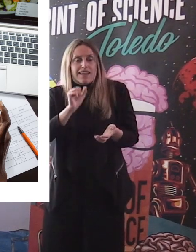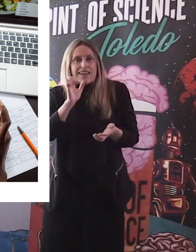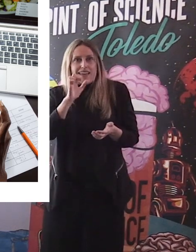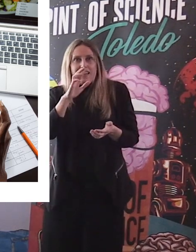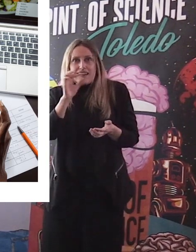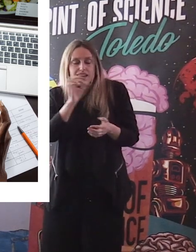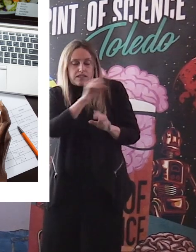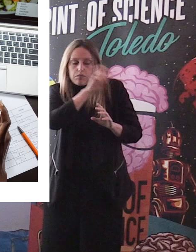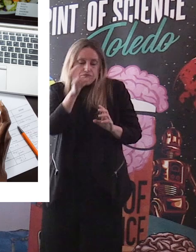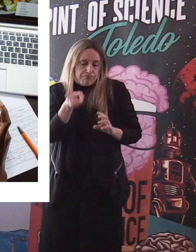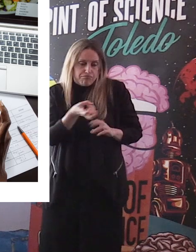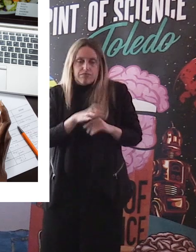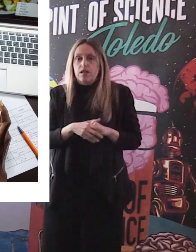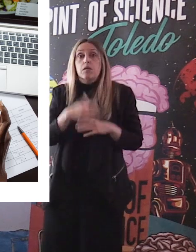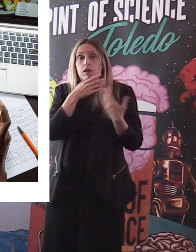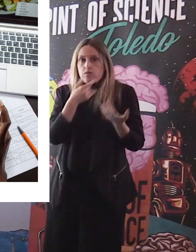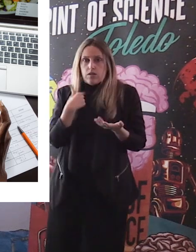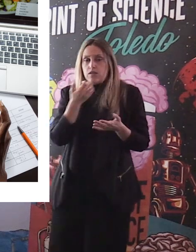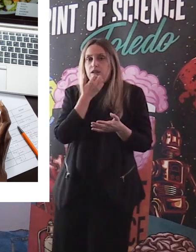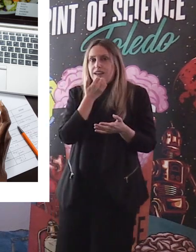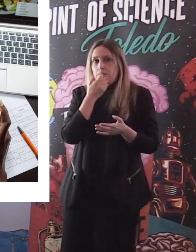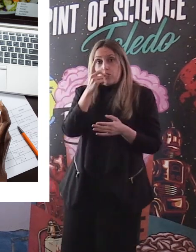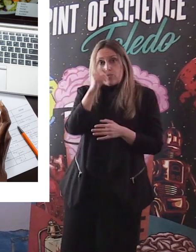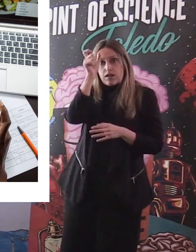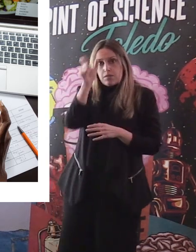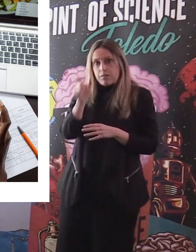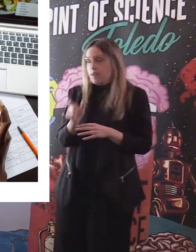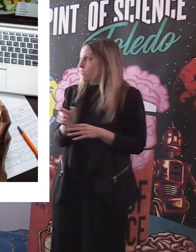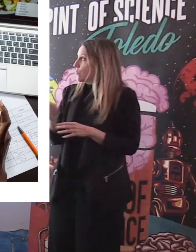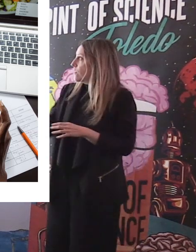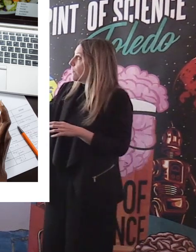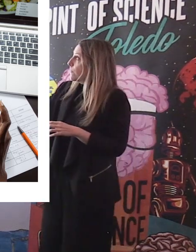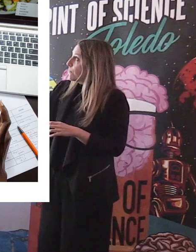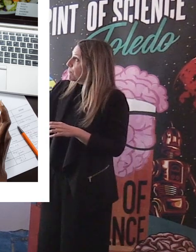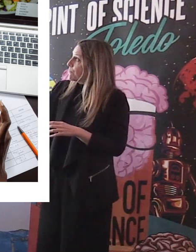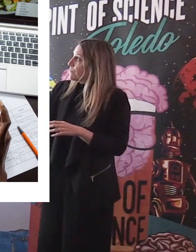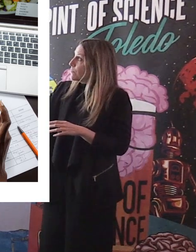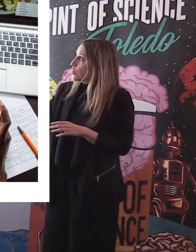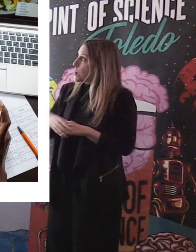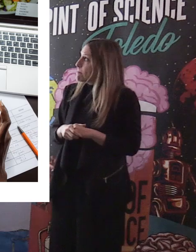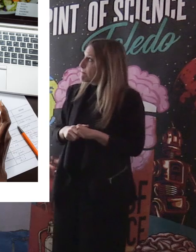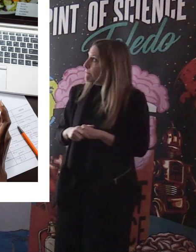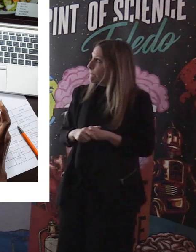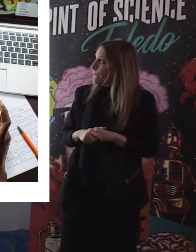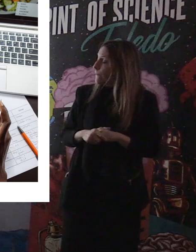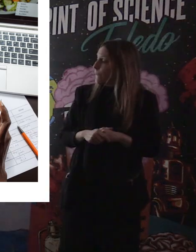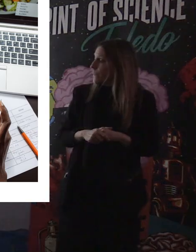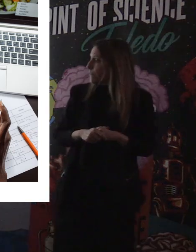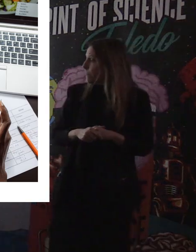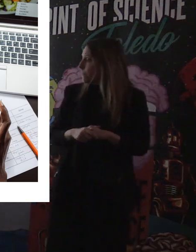un ejemplo aquí de una persona, David Sinclair, es uno de los gurús del